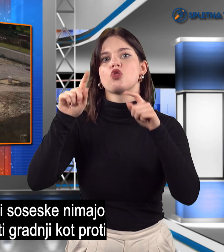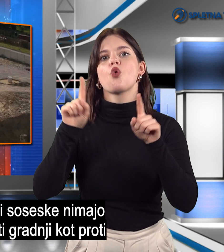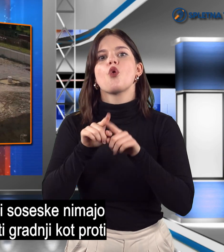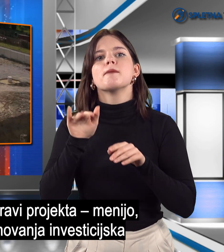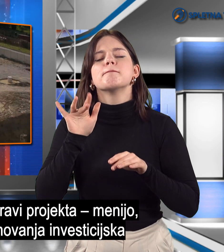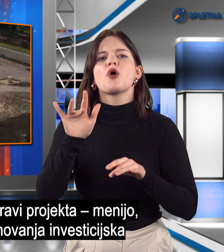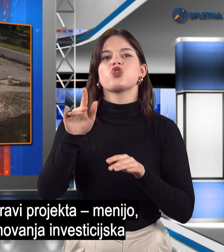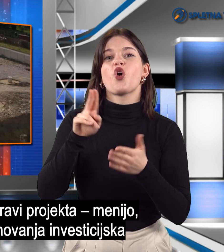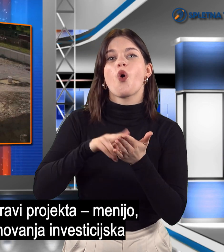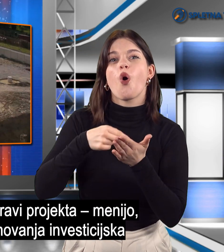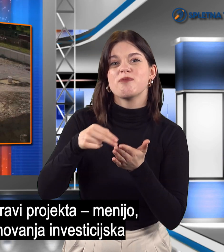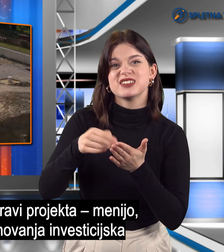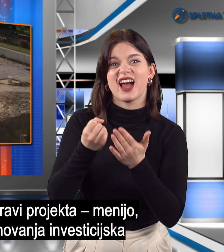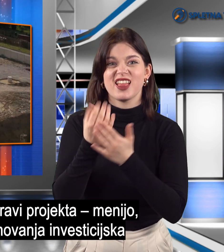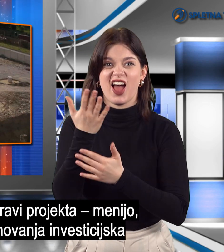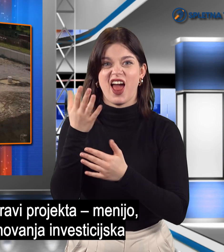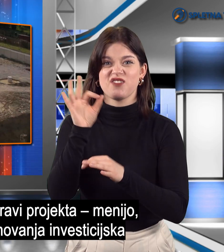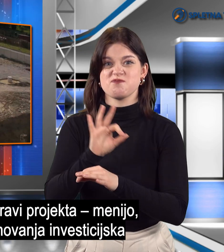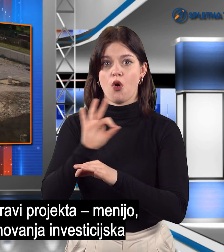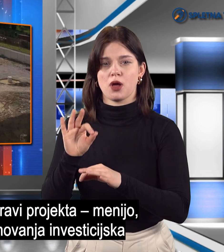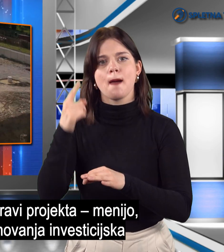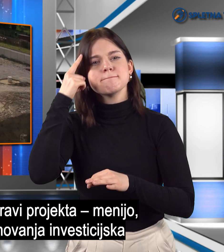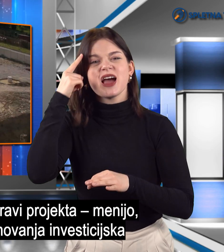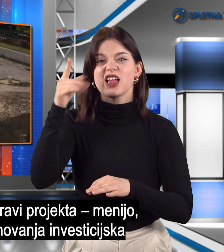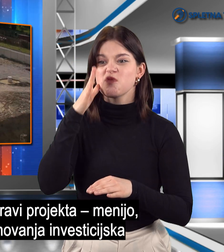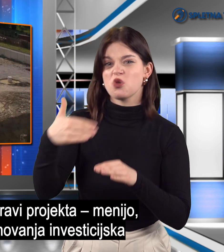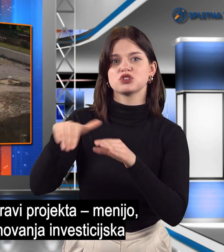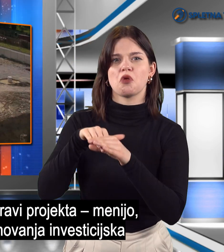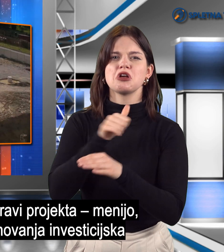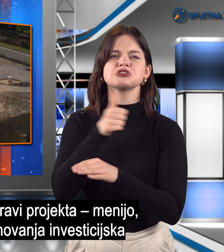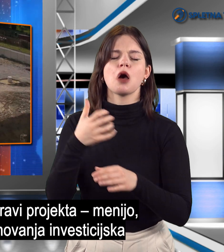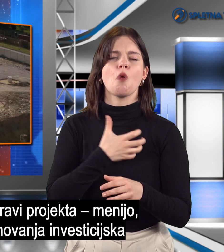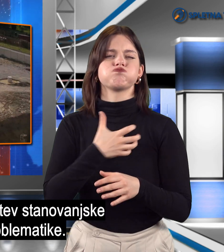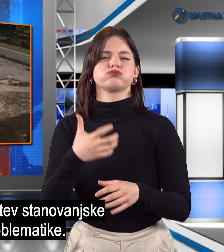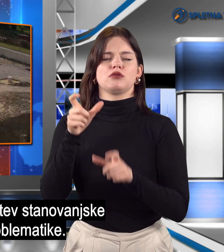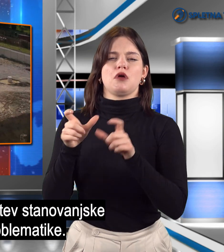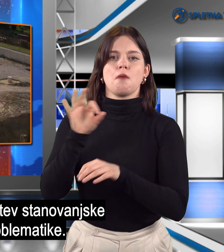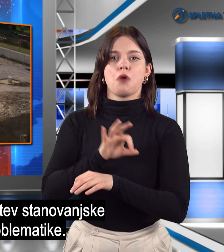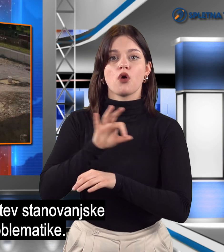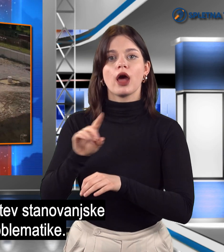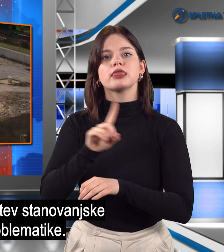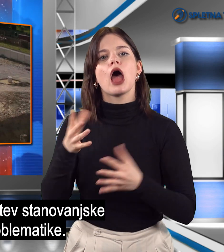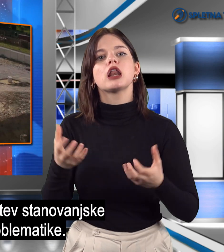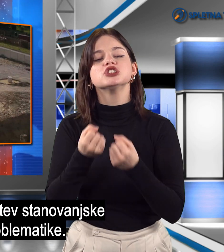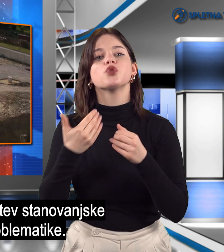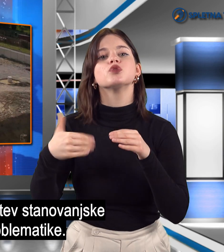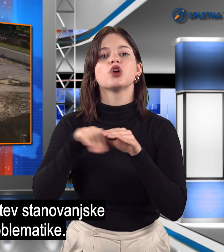proti gradnji kot proti komercialni naravi projekta. Menijo, da bodo stanovanja investicijska in ne